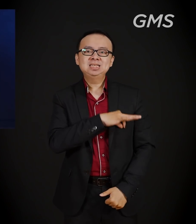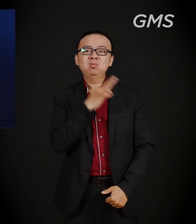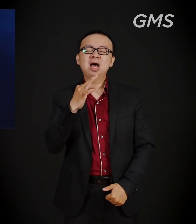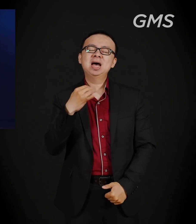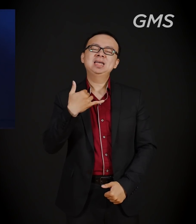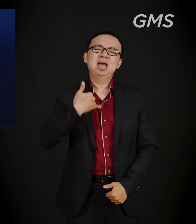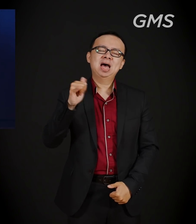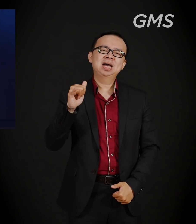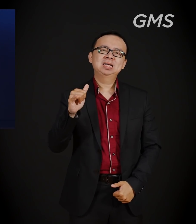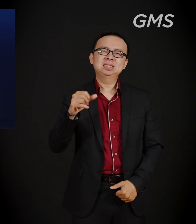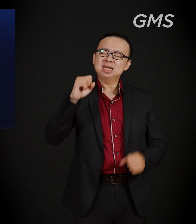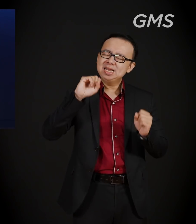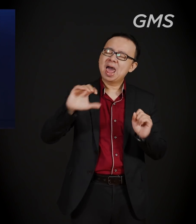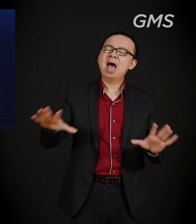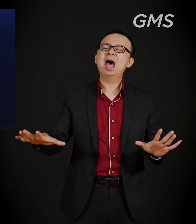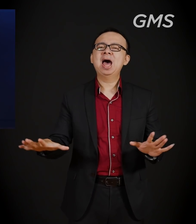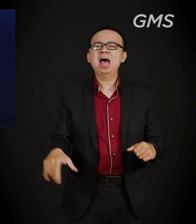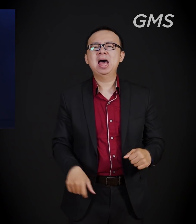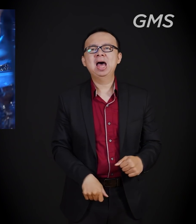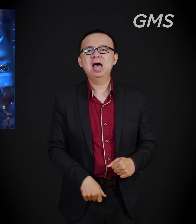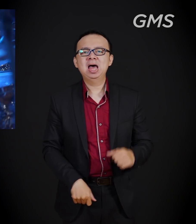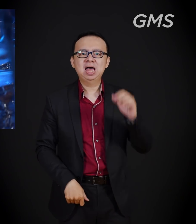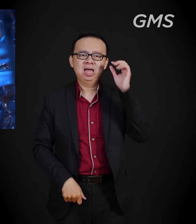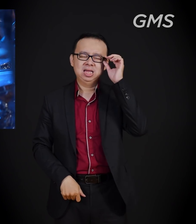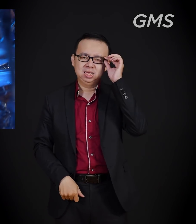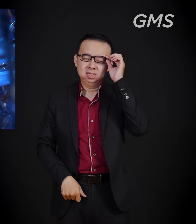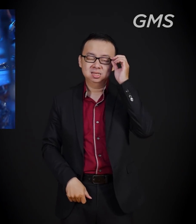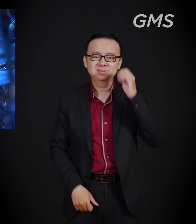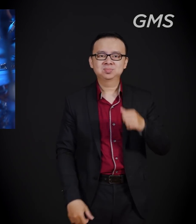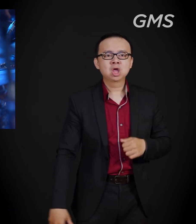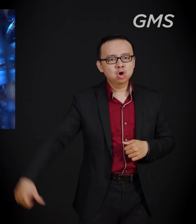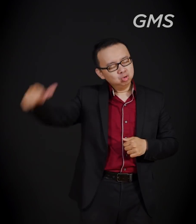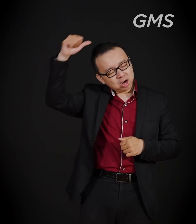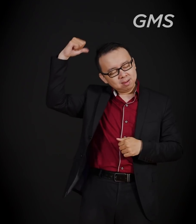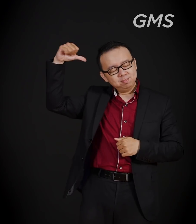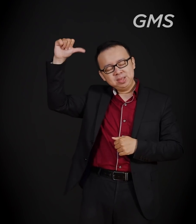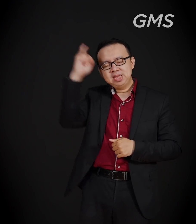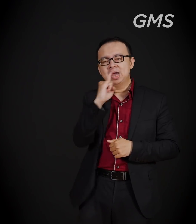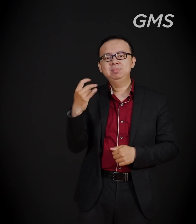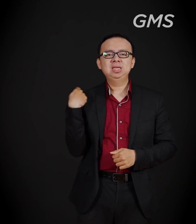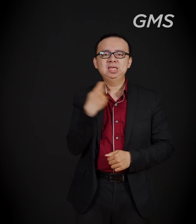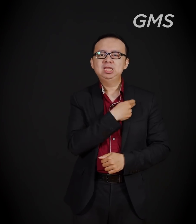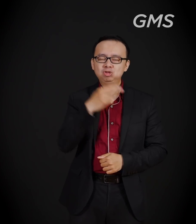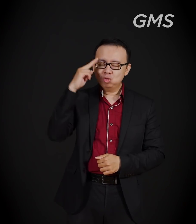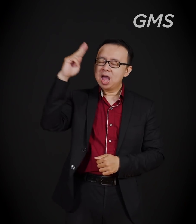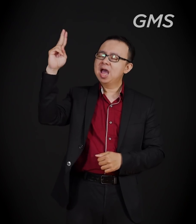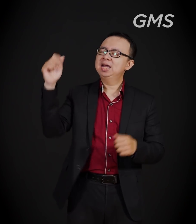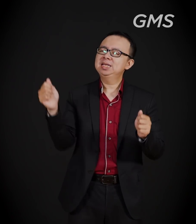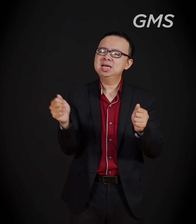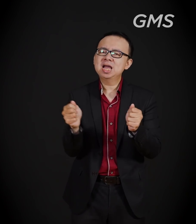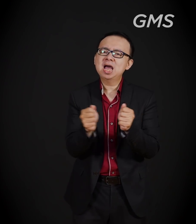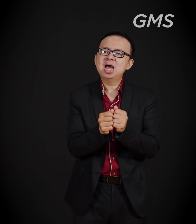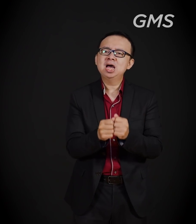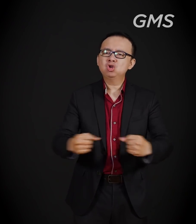menyelamatkan jiwa yang tersesat. Mari kita angkat tangan kita di penghujung ibadah. Urapi kami